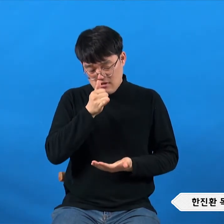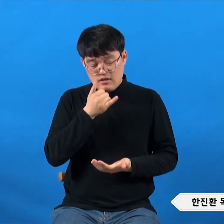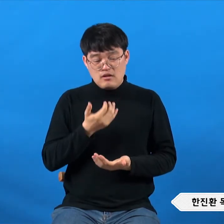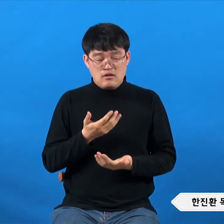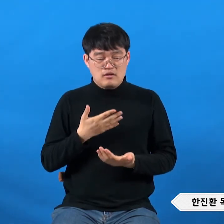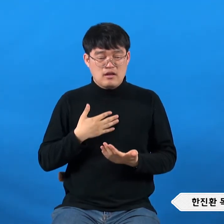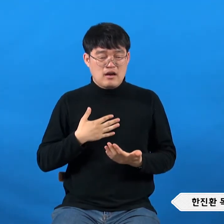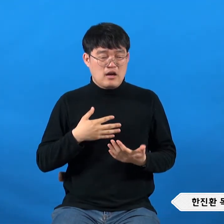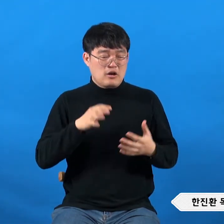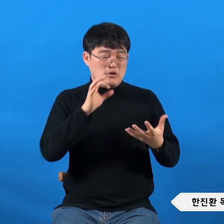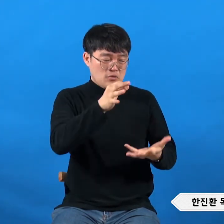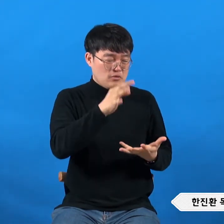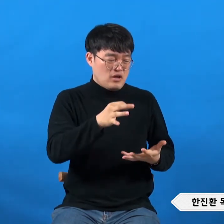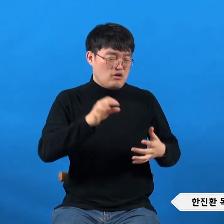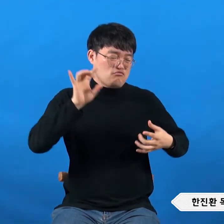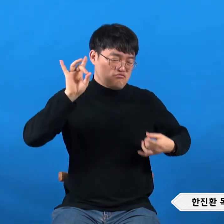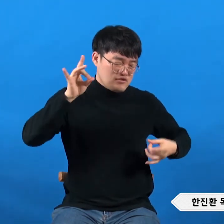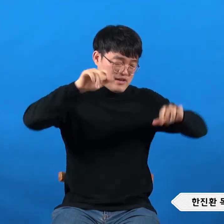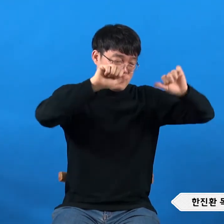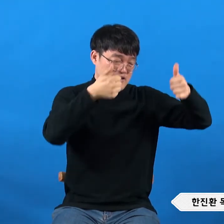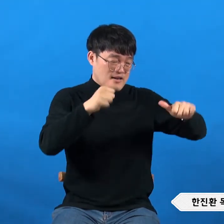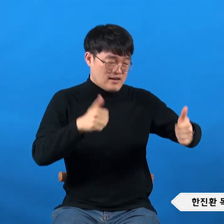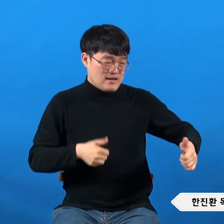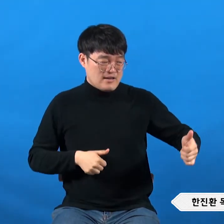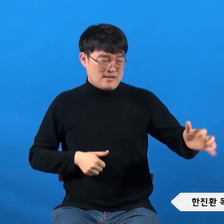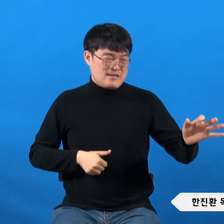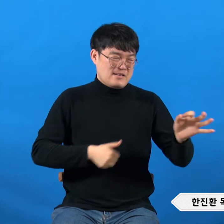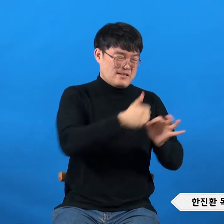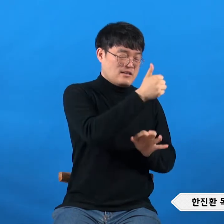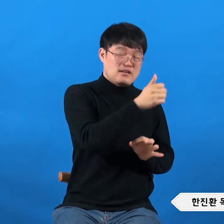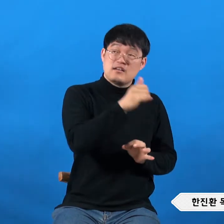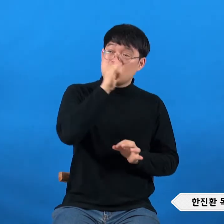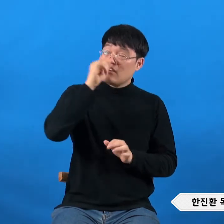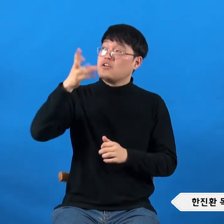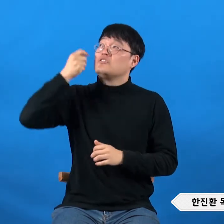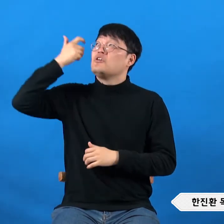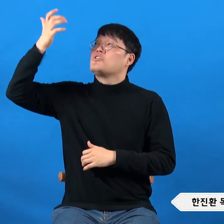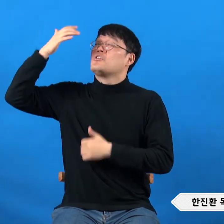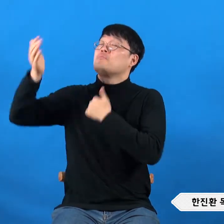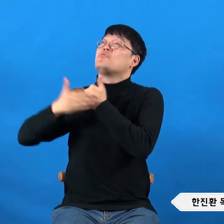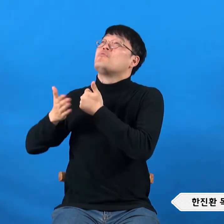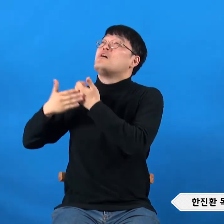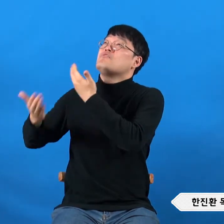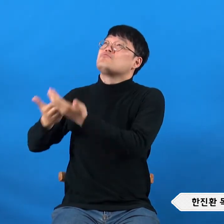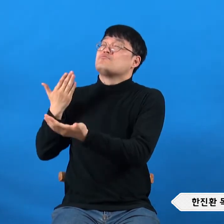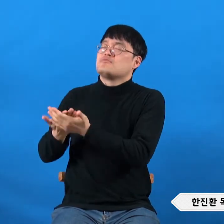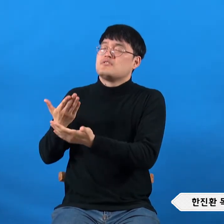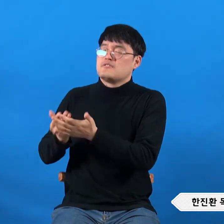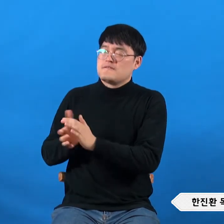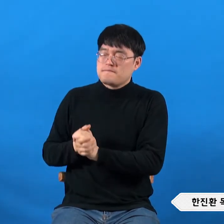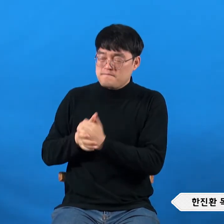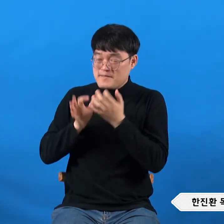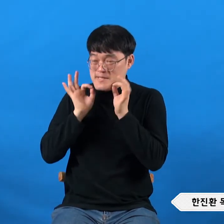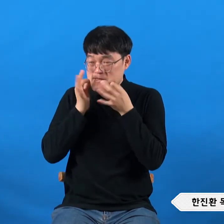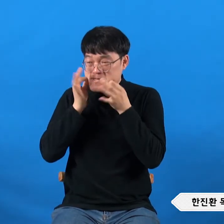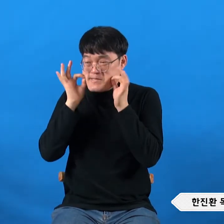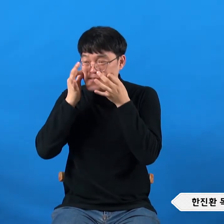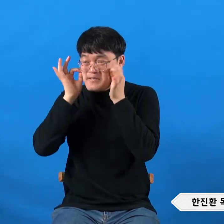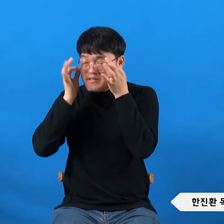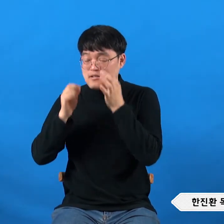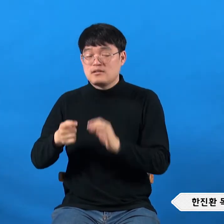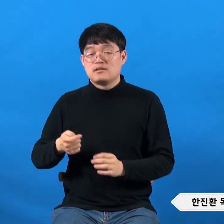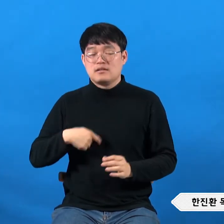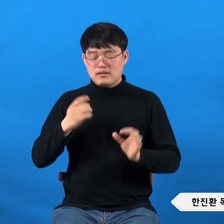이 만몬 우상을 깨트려 버릴 수 있도록 나는 못합니다. 성령님 도와주세요. 우리가 간절하게